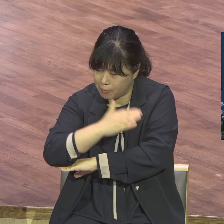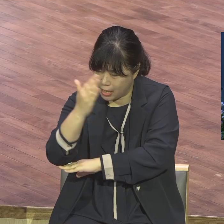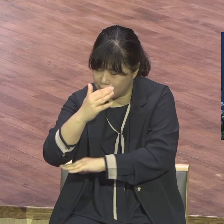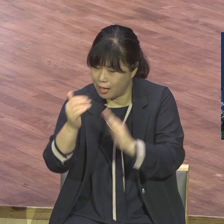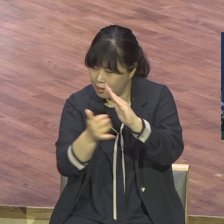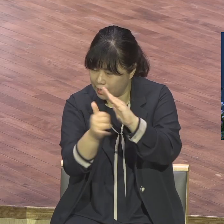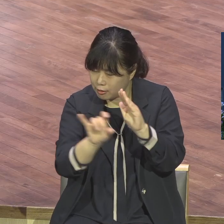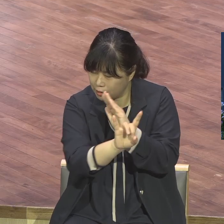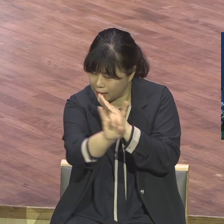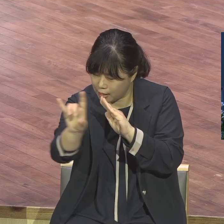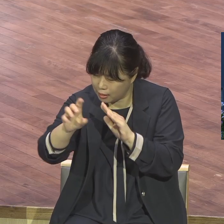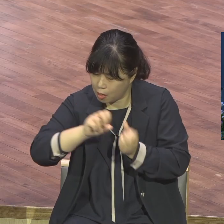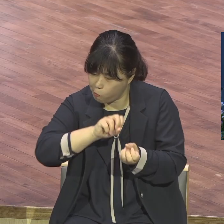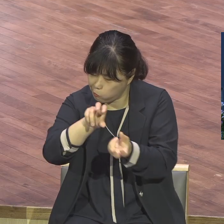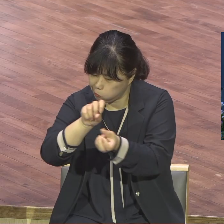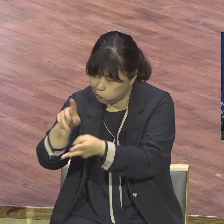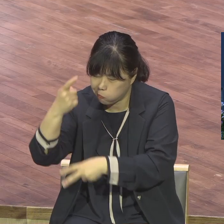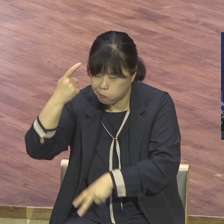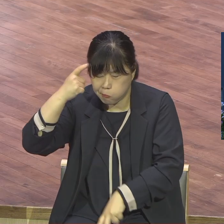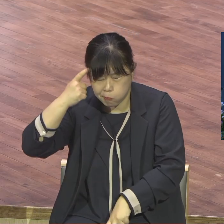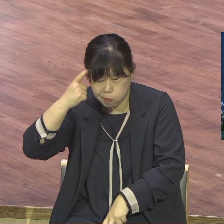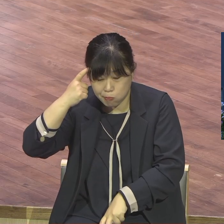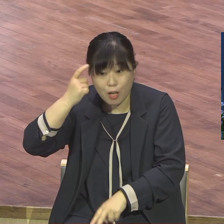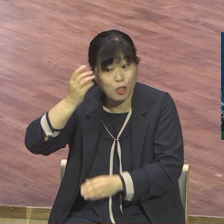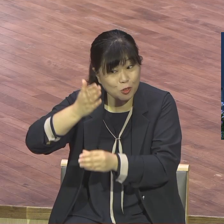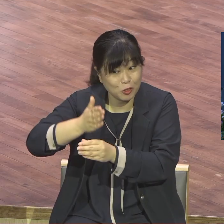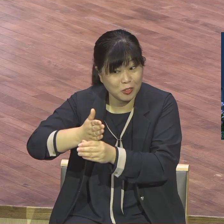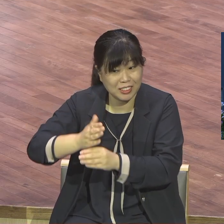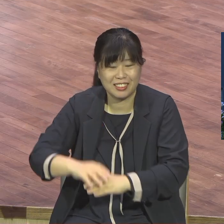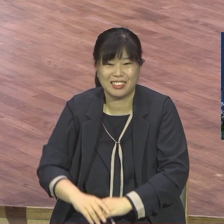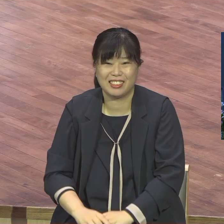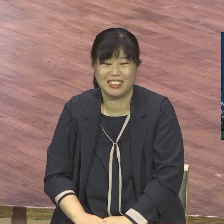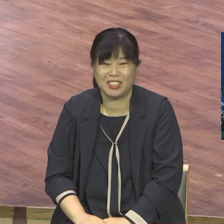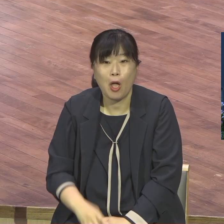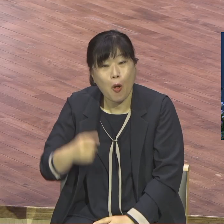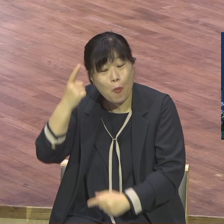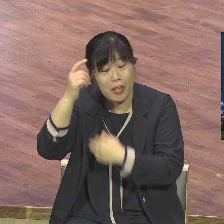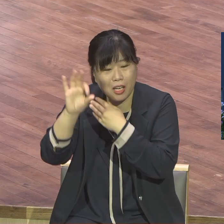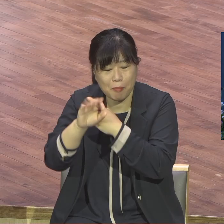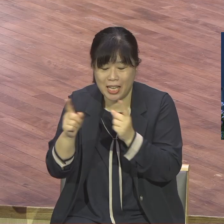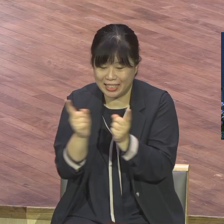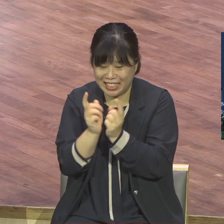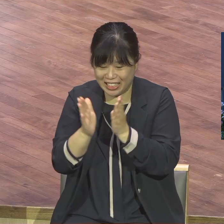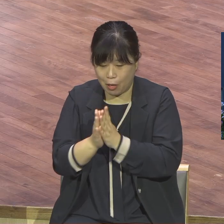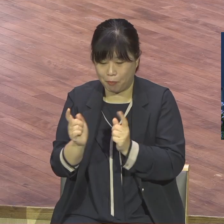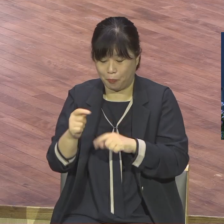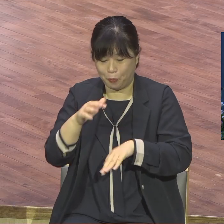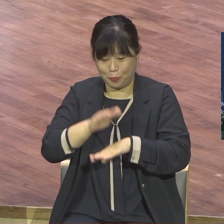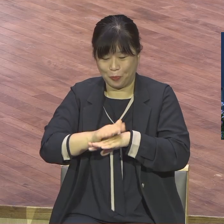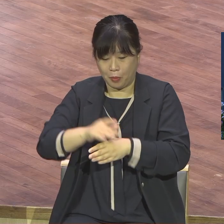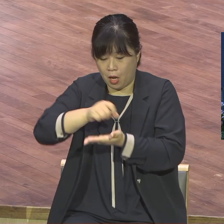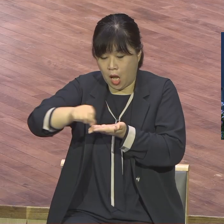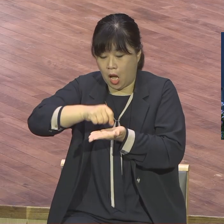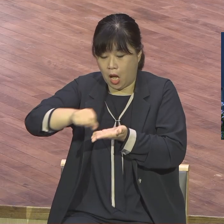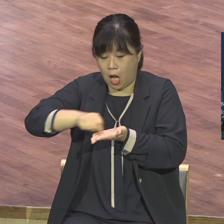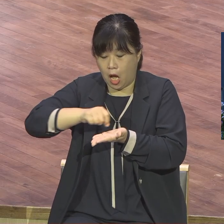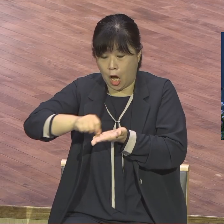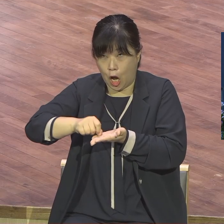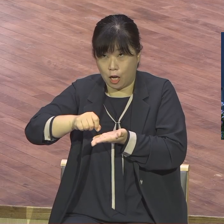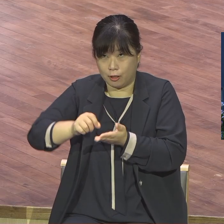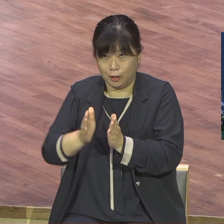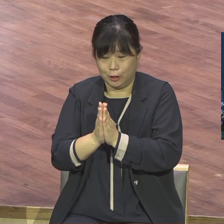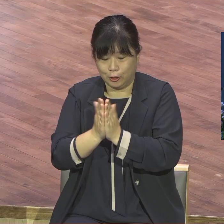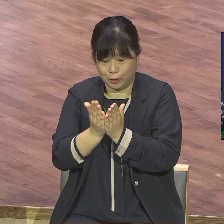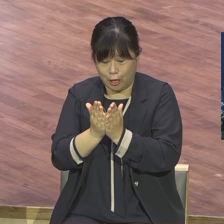거를 읽으면서 그렇게 로마서를 묵상하면 더 은혜가 되지 않겠냐. 한번 들었으니까 들어보면 더 감동이